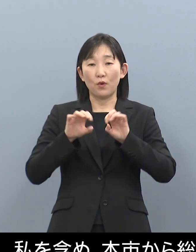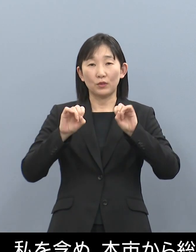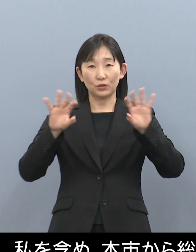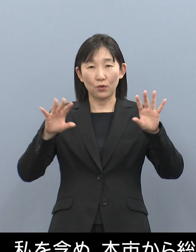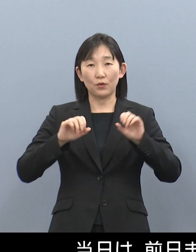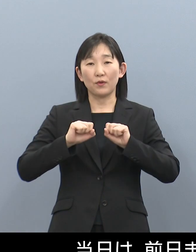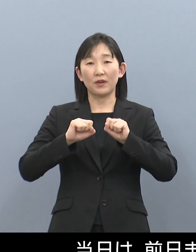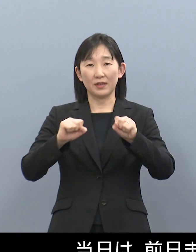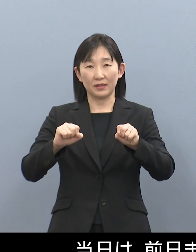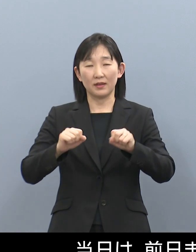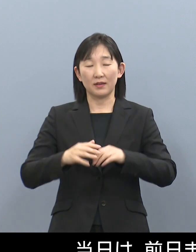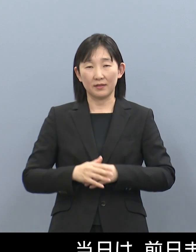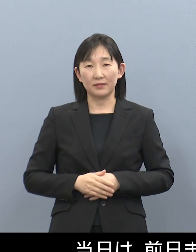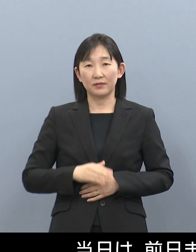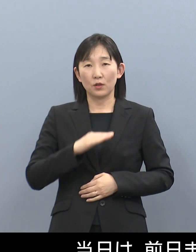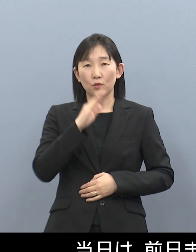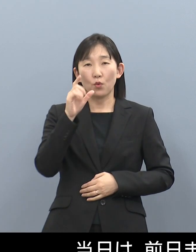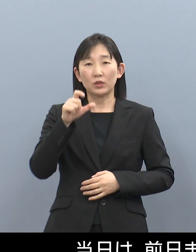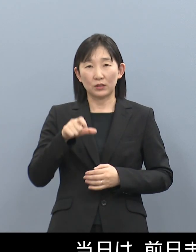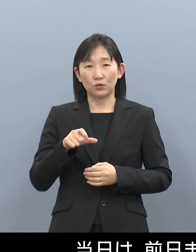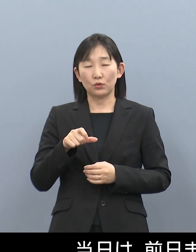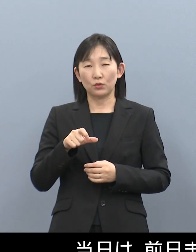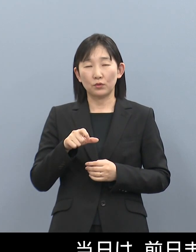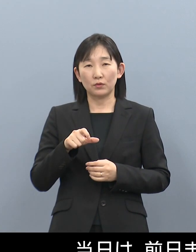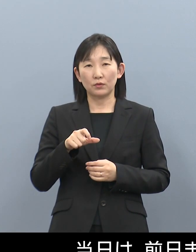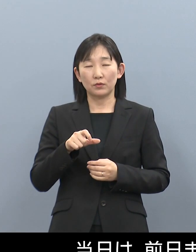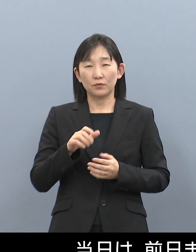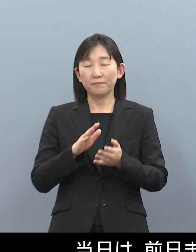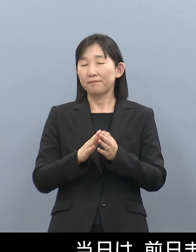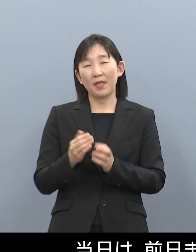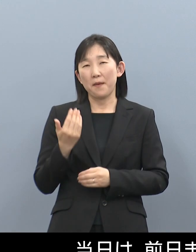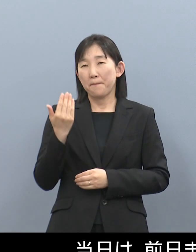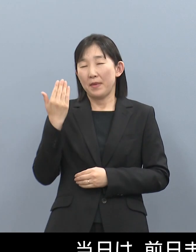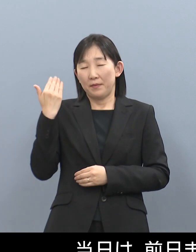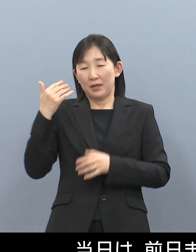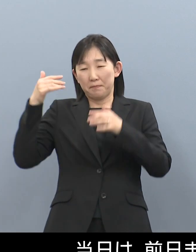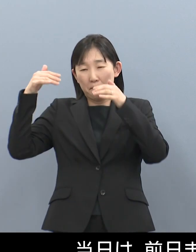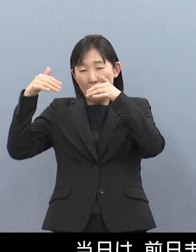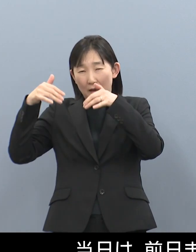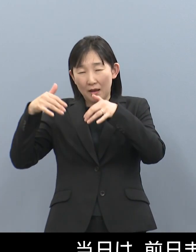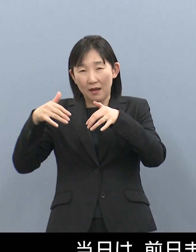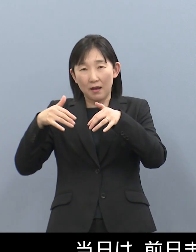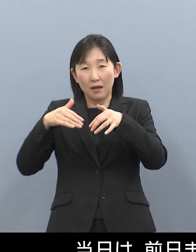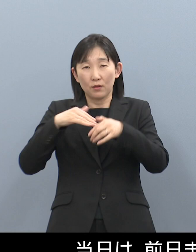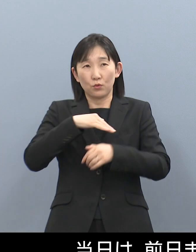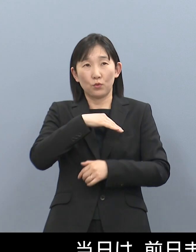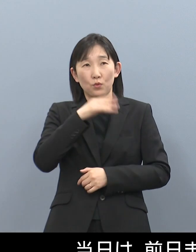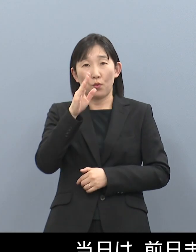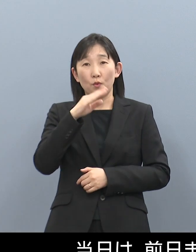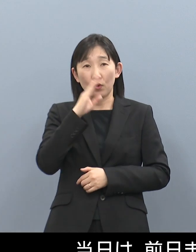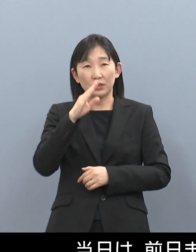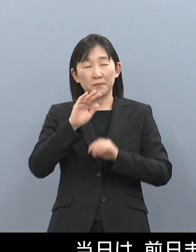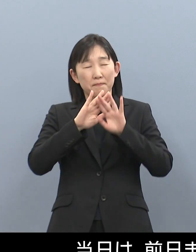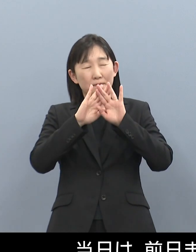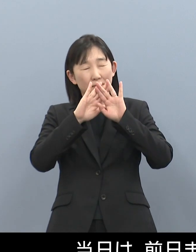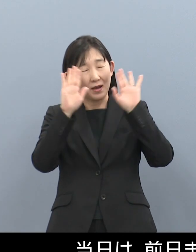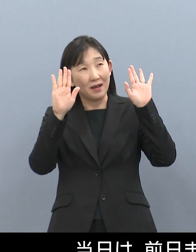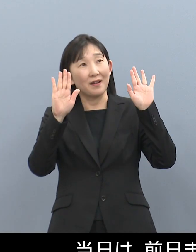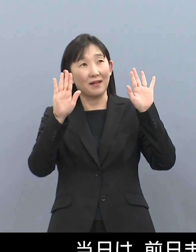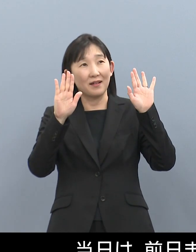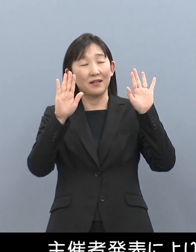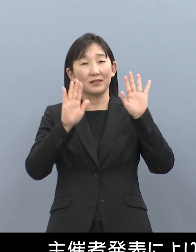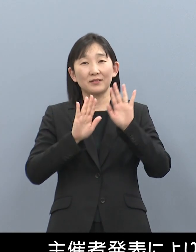。当日は前日までの雨模様の天候から一転、雲一つない晴天に恵まれま